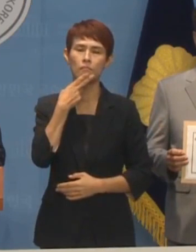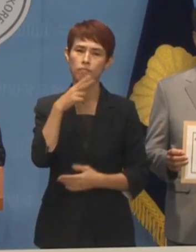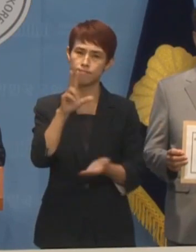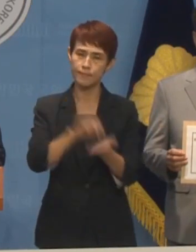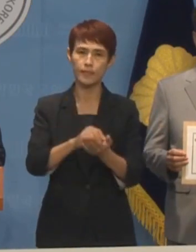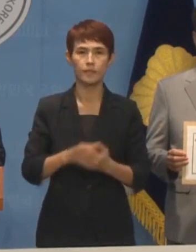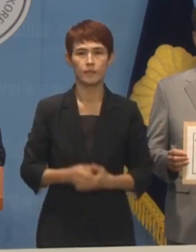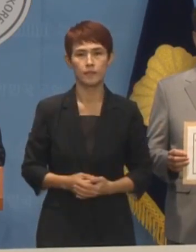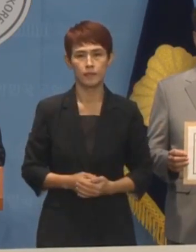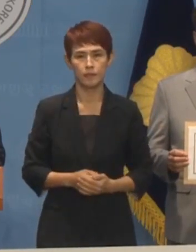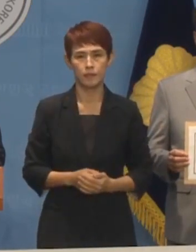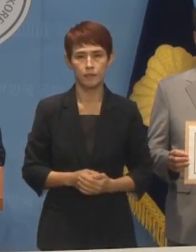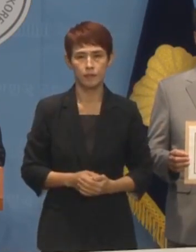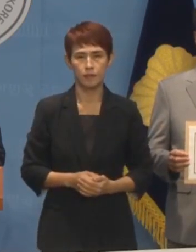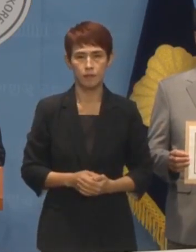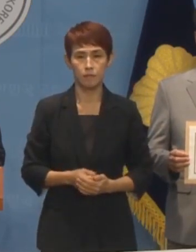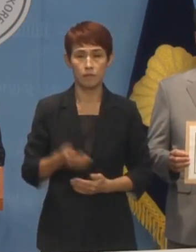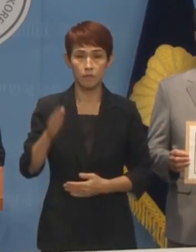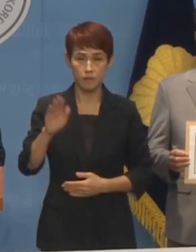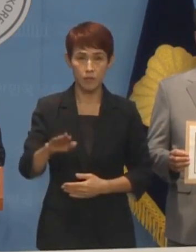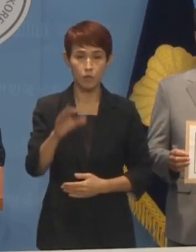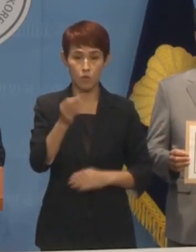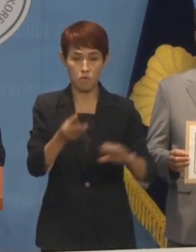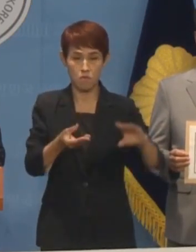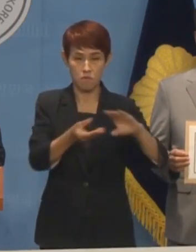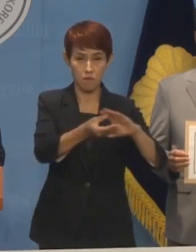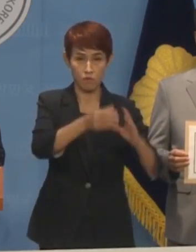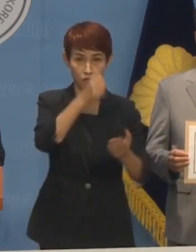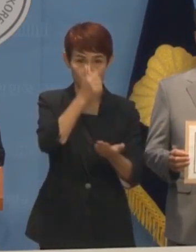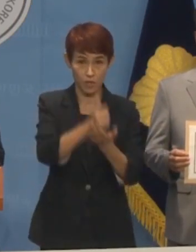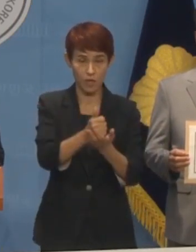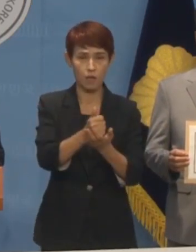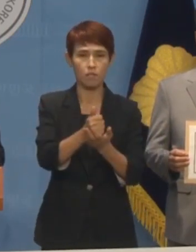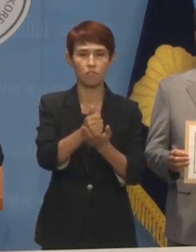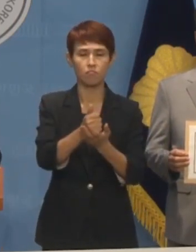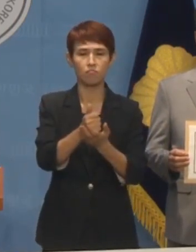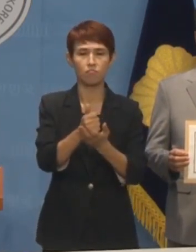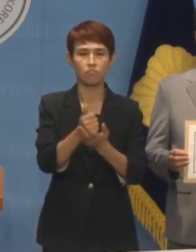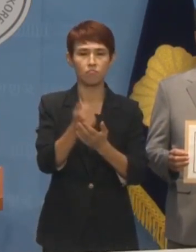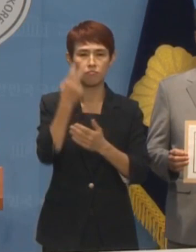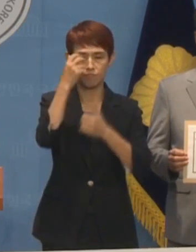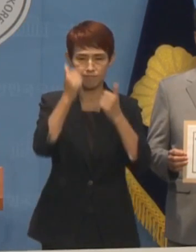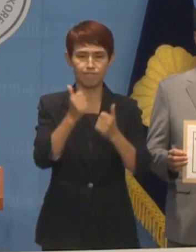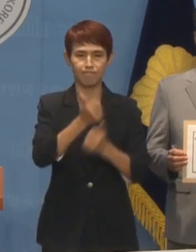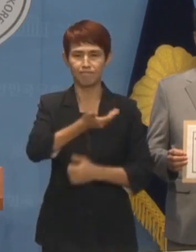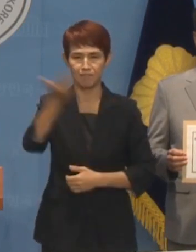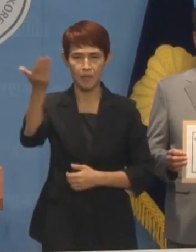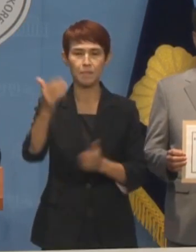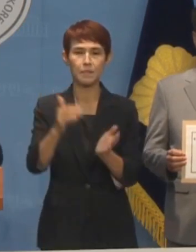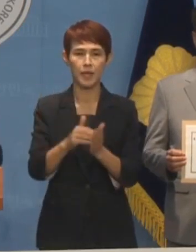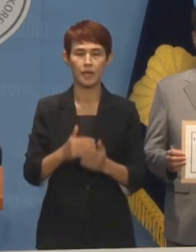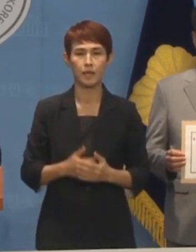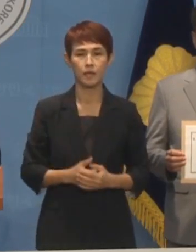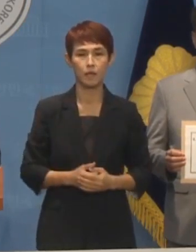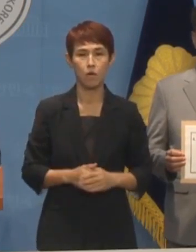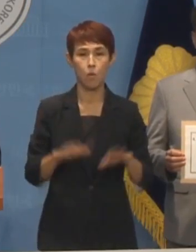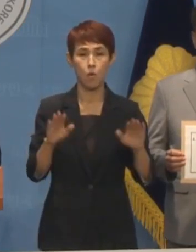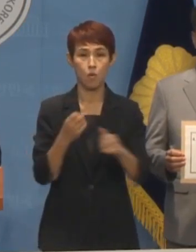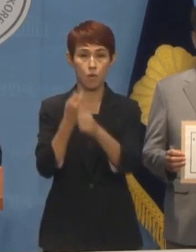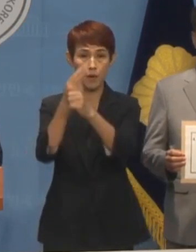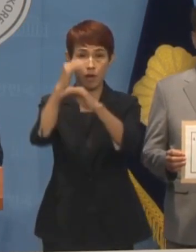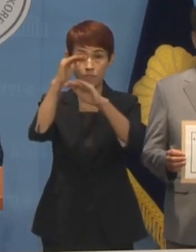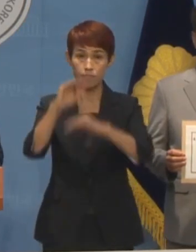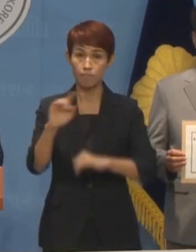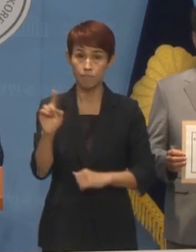호별 방문죄만은 송치 의견으로 검찰에 이제 넘겨진 상태인데요. 오늘 고발